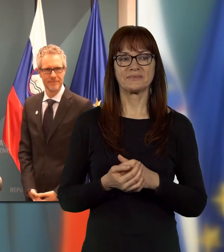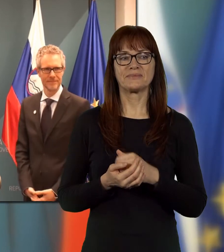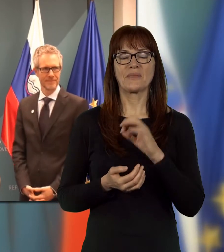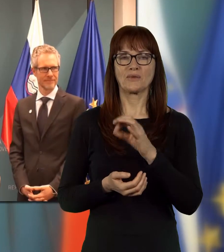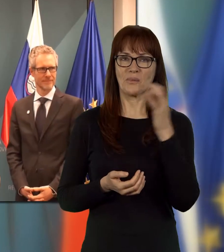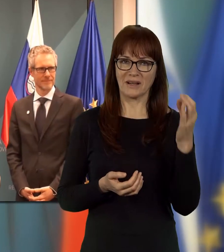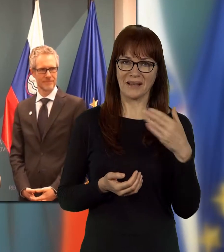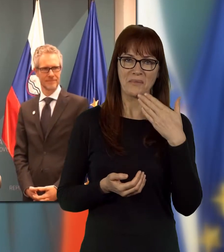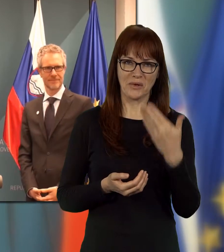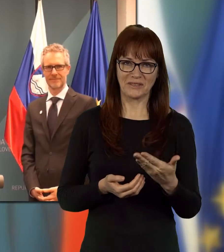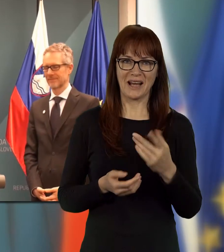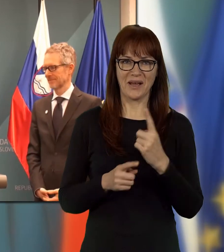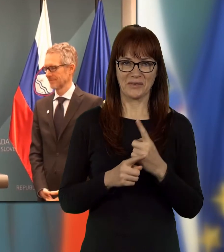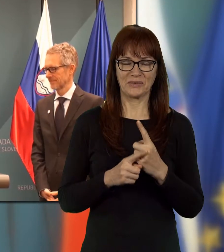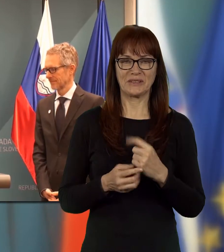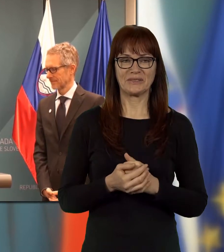Dobar dan.